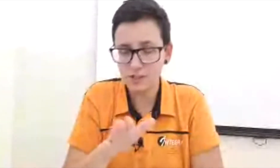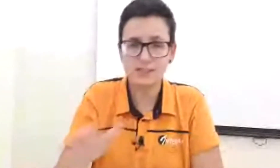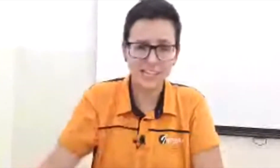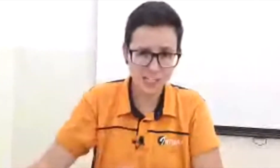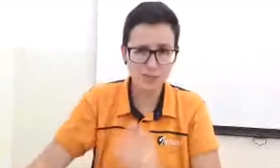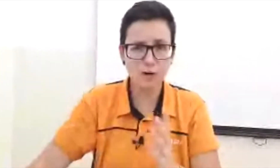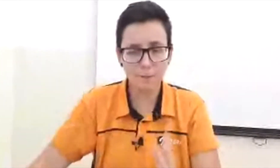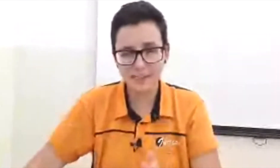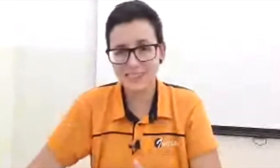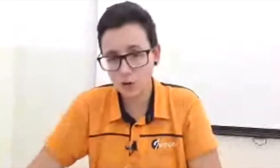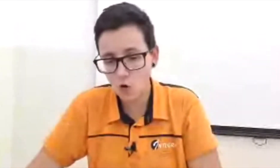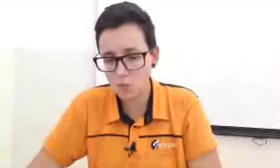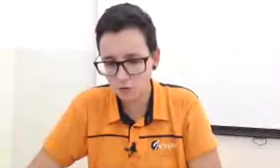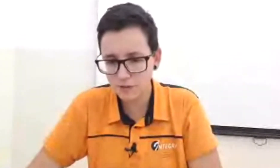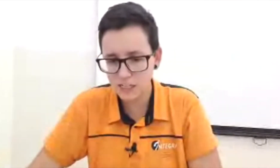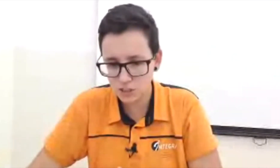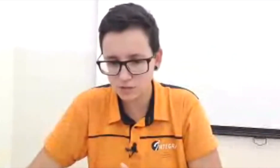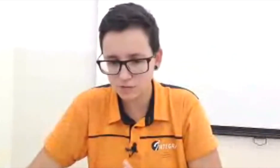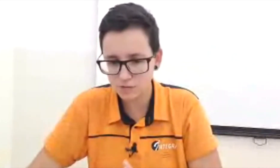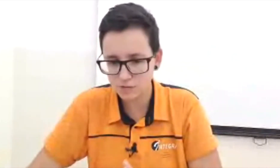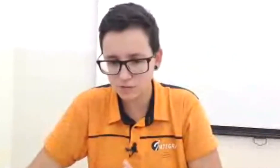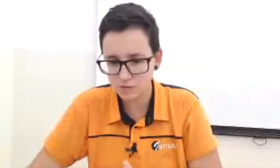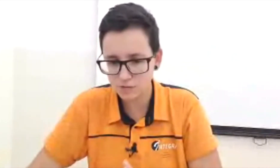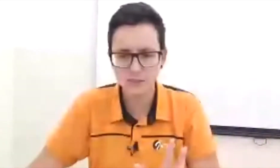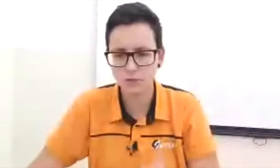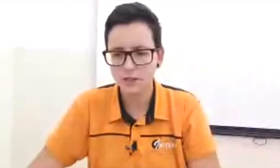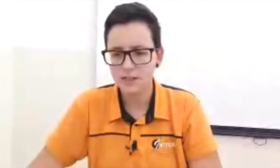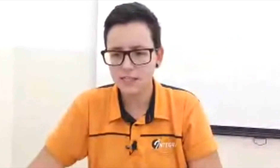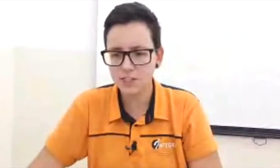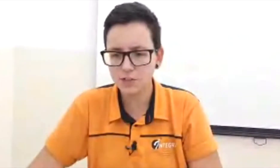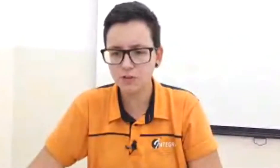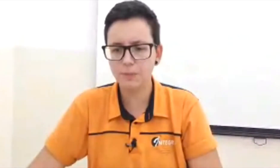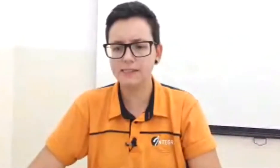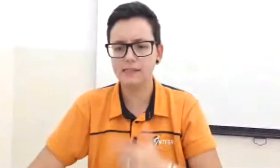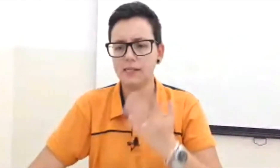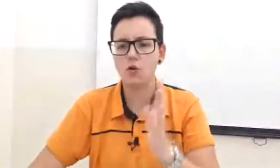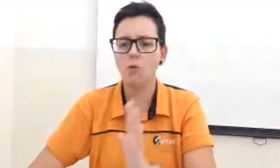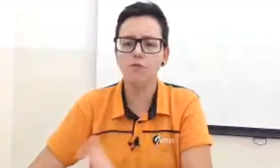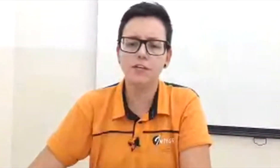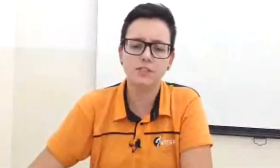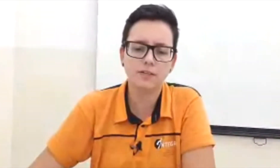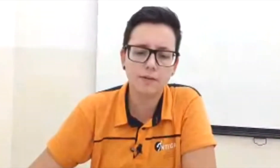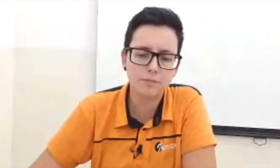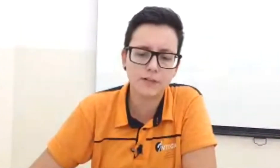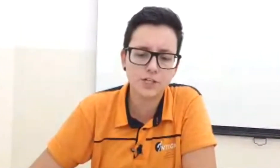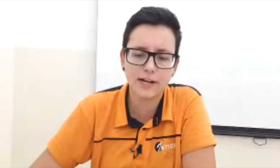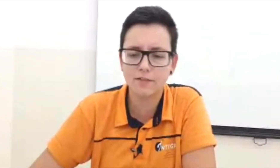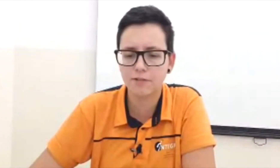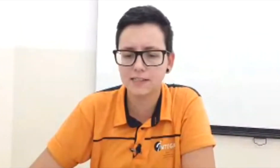ouvinte, se a gente for pensar como ouvinte, real mesmo, se a gente for pensar assim como ouvinte, você vai chegar e vai falar